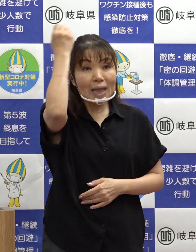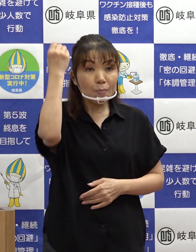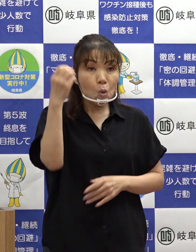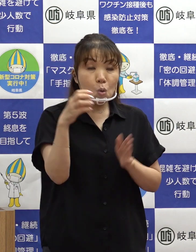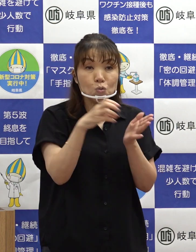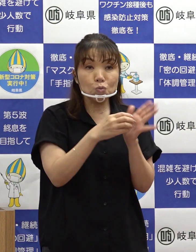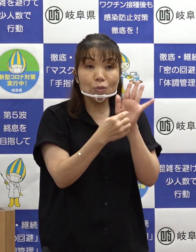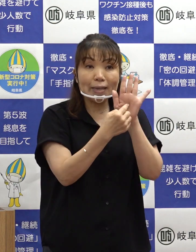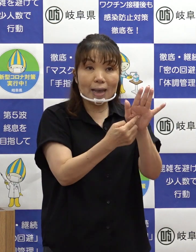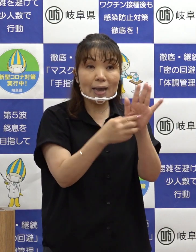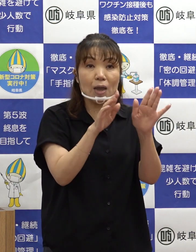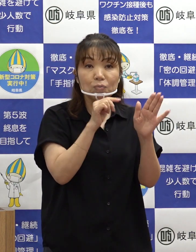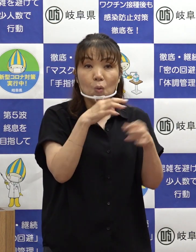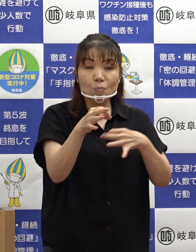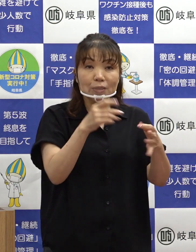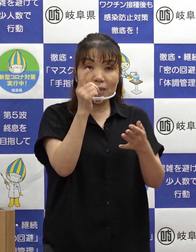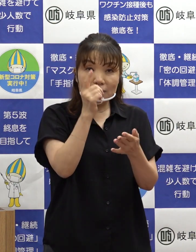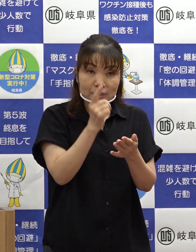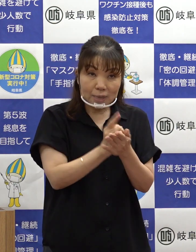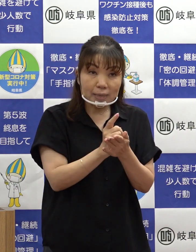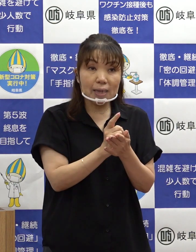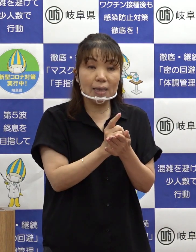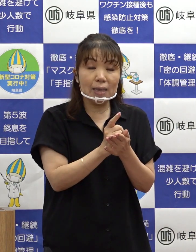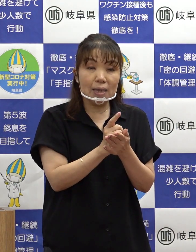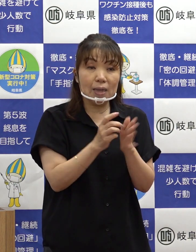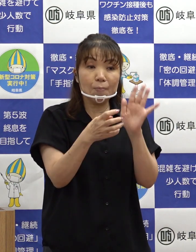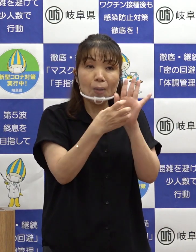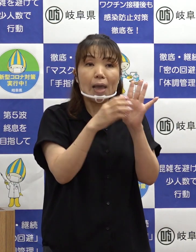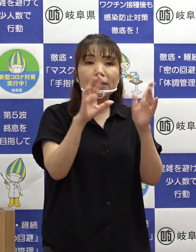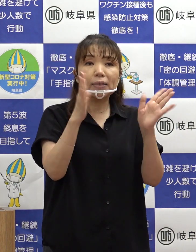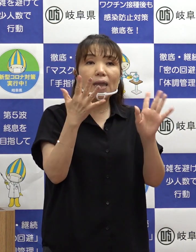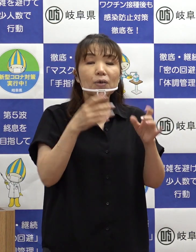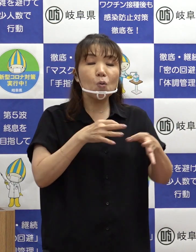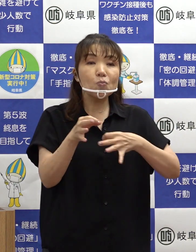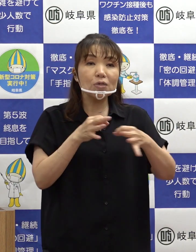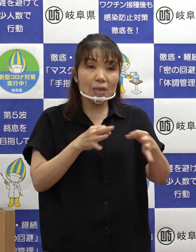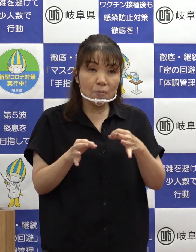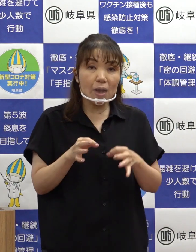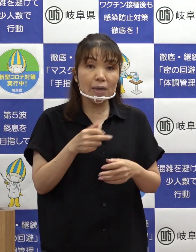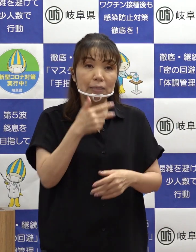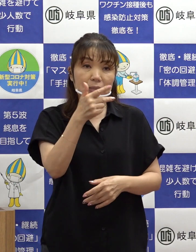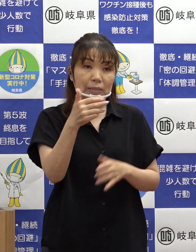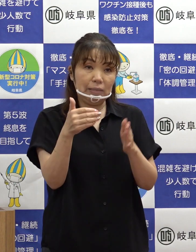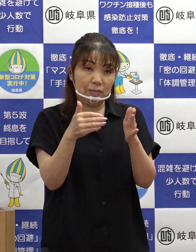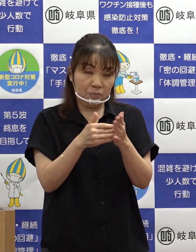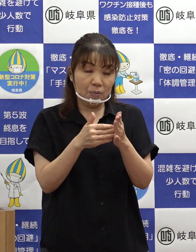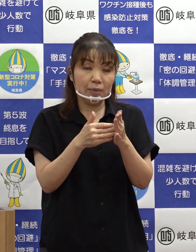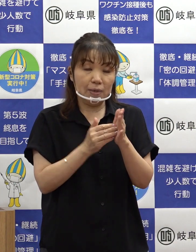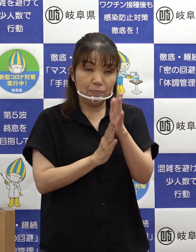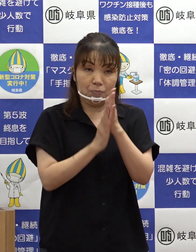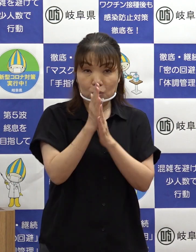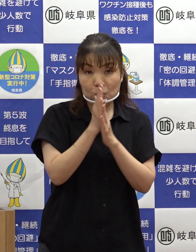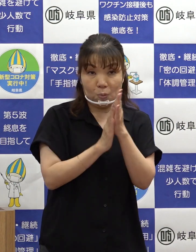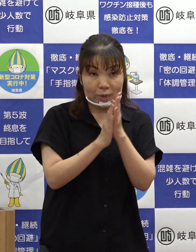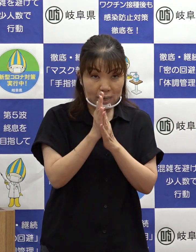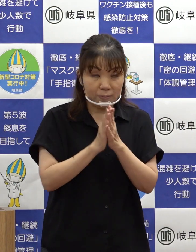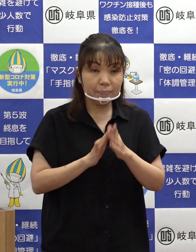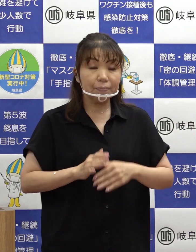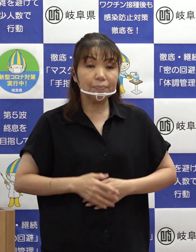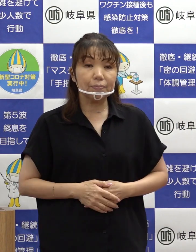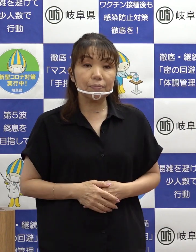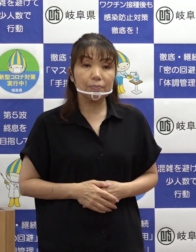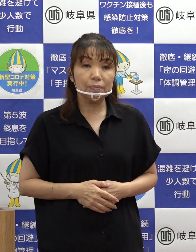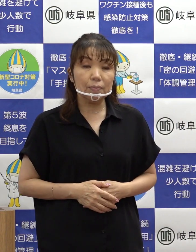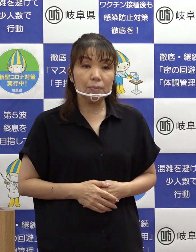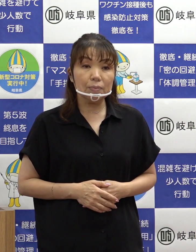限ると、そうでない店については、それぞれ1時間ずつ早めるということで、お願いをするということであります。それ